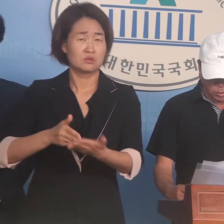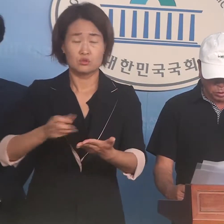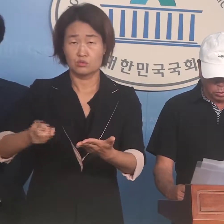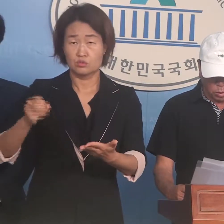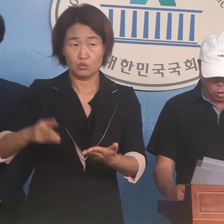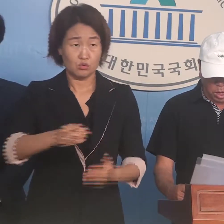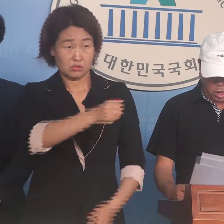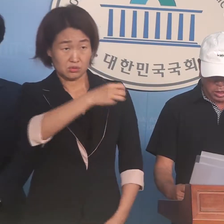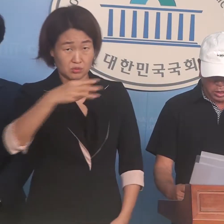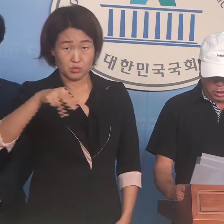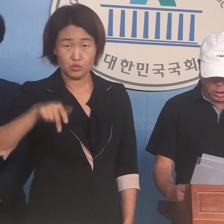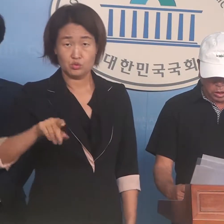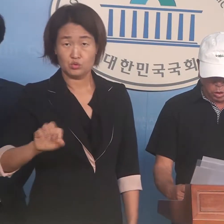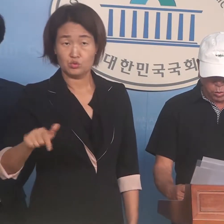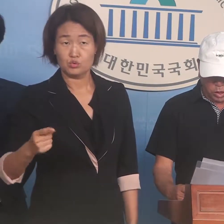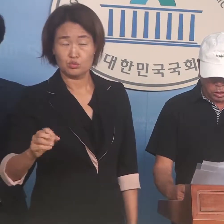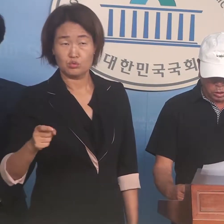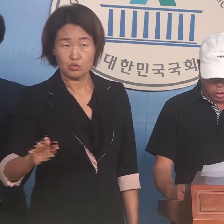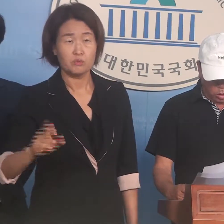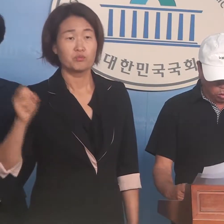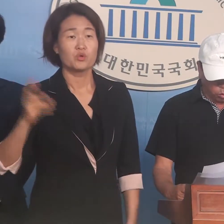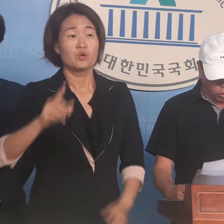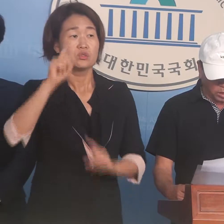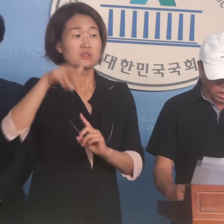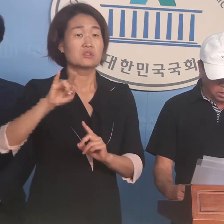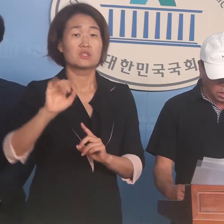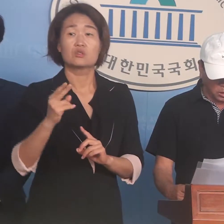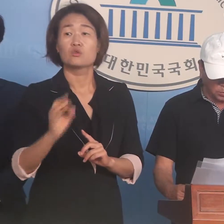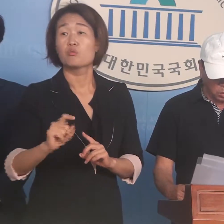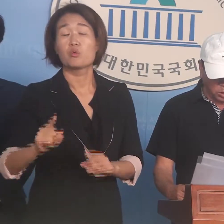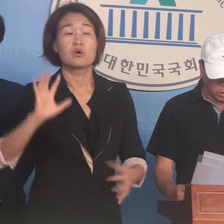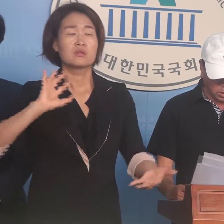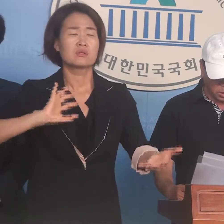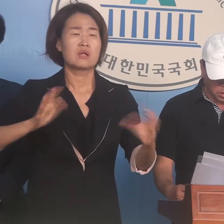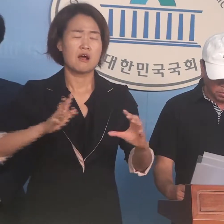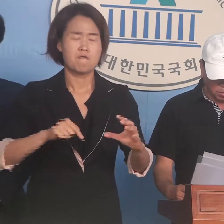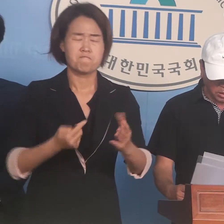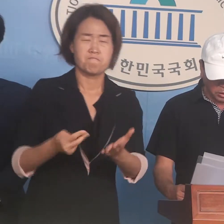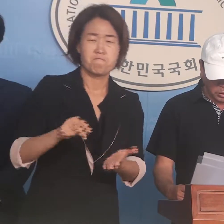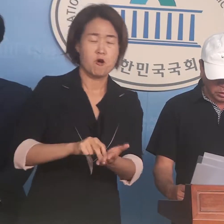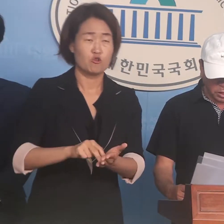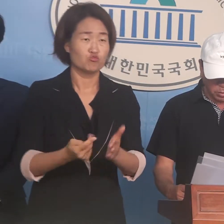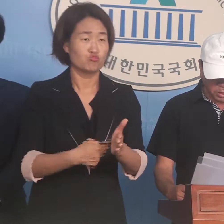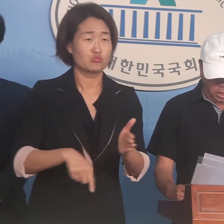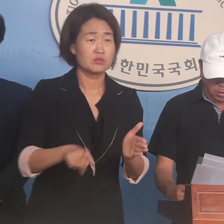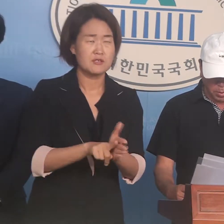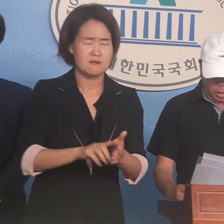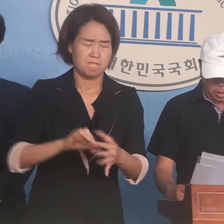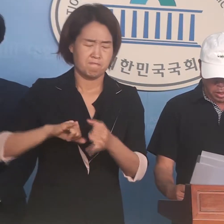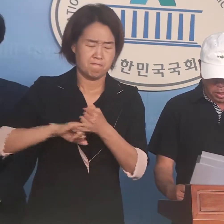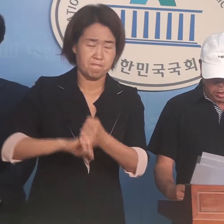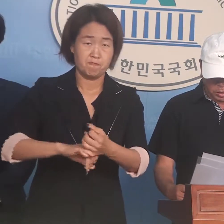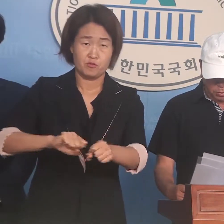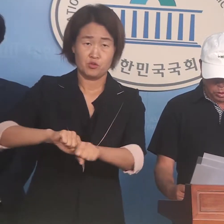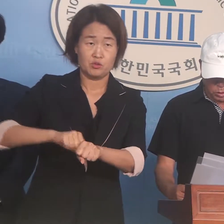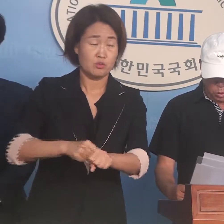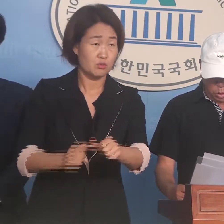당사자인 삼성중공업과 이대영 회장은 국가기관 확립 차원에서 반드시 처벌하기를